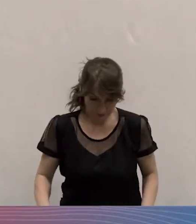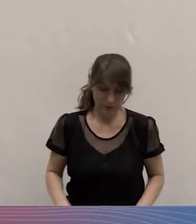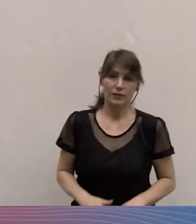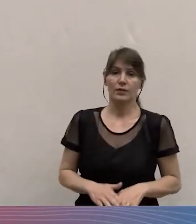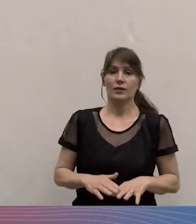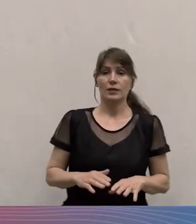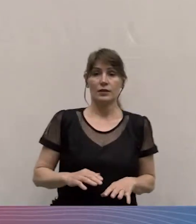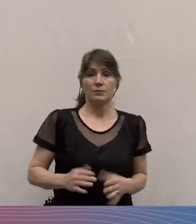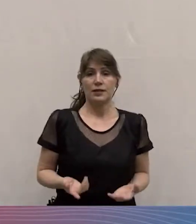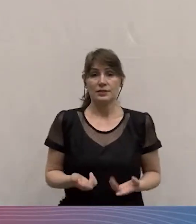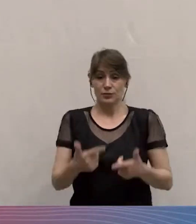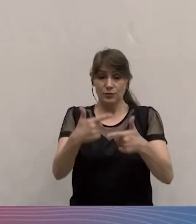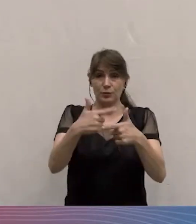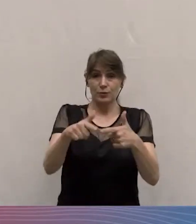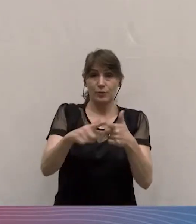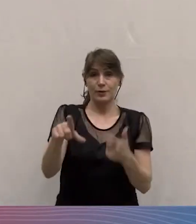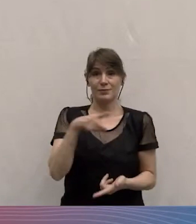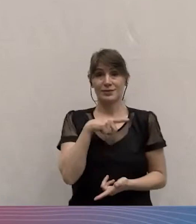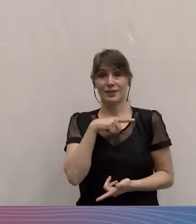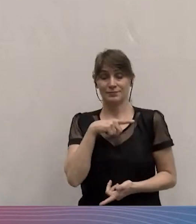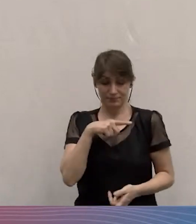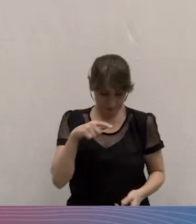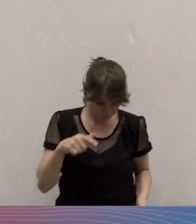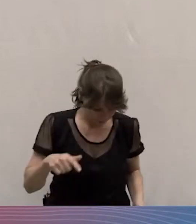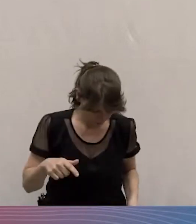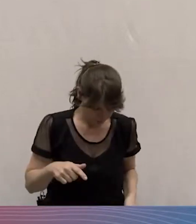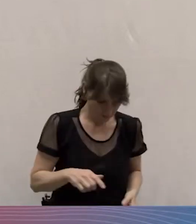Deus vai, em Cristo,